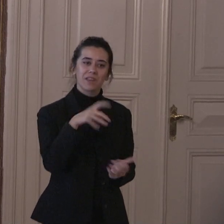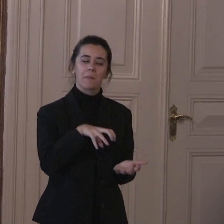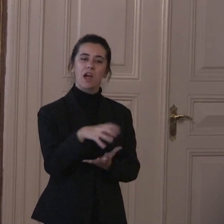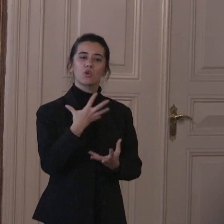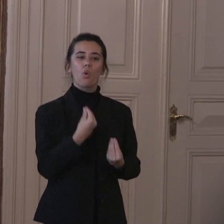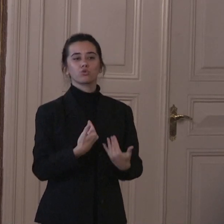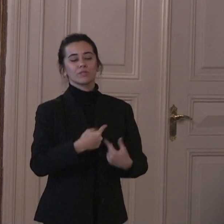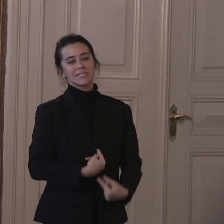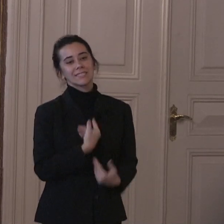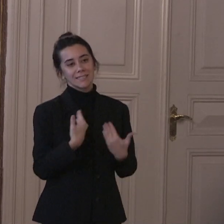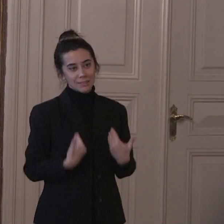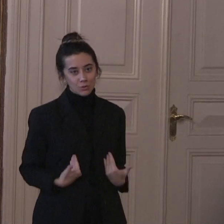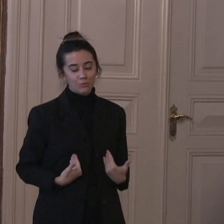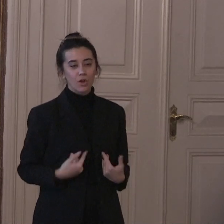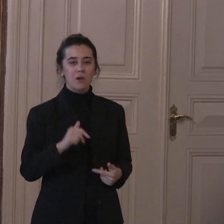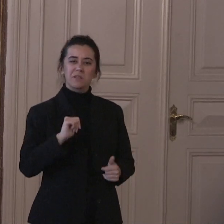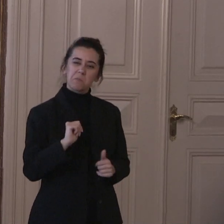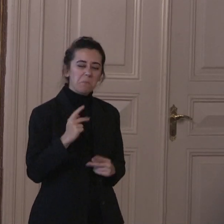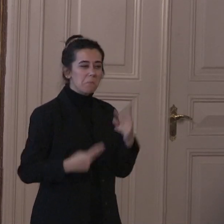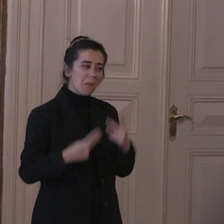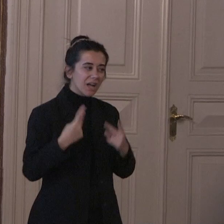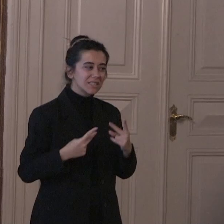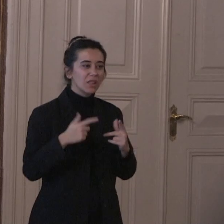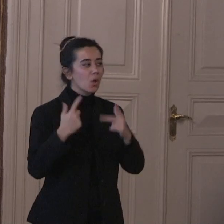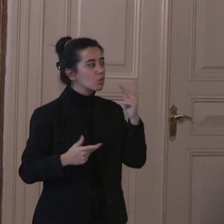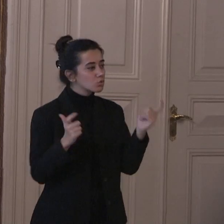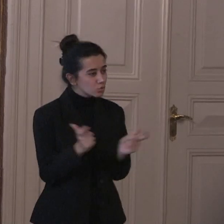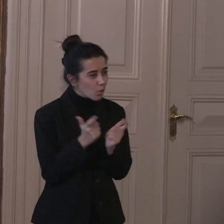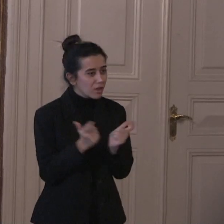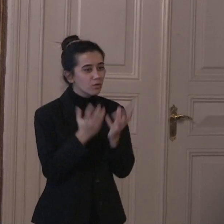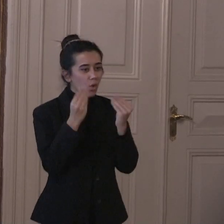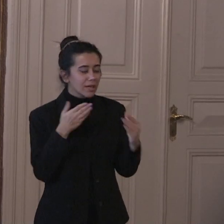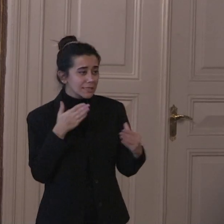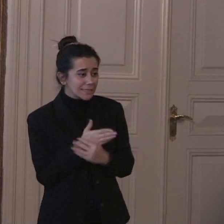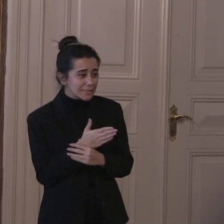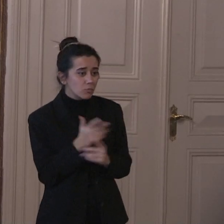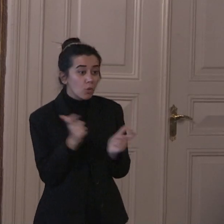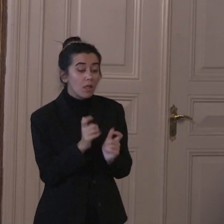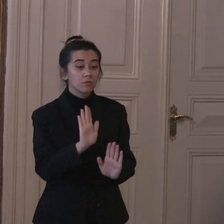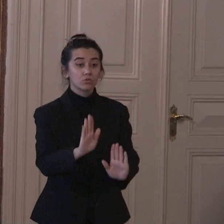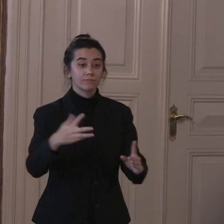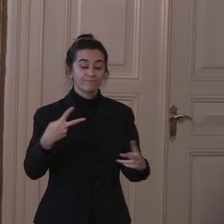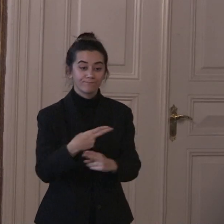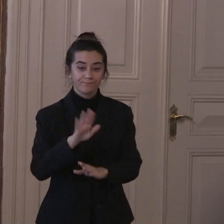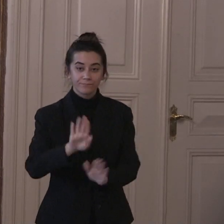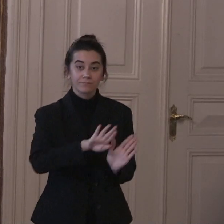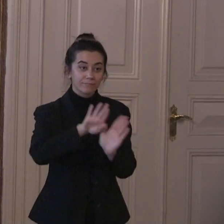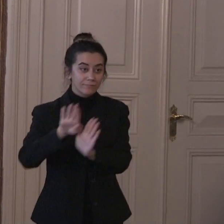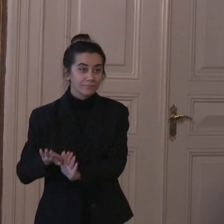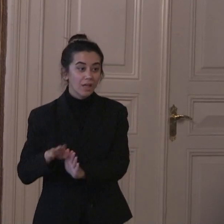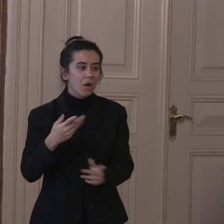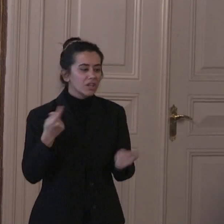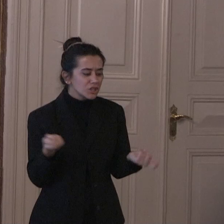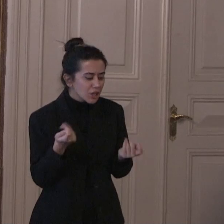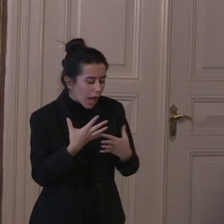olarak hissediyorum ve böyle hani zaman zaman bir kere toplantı sırasında girdim odaya, toplantıyı durdurdular, işimi hallettiler, toplantıya devam ettiler.